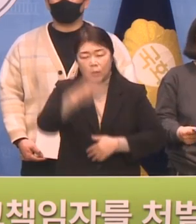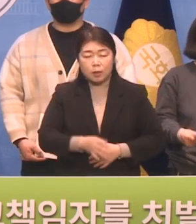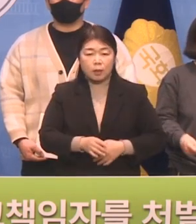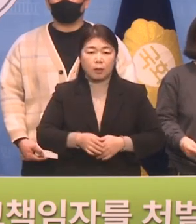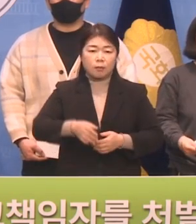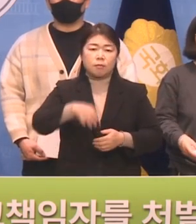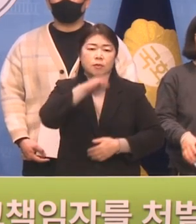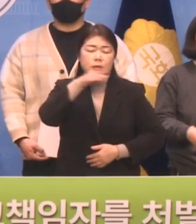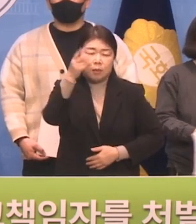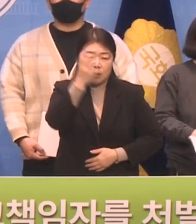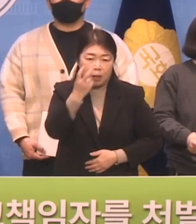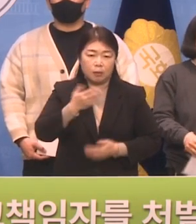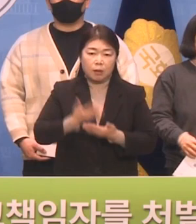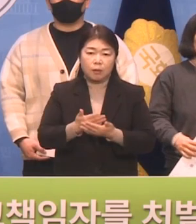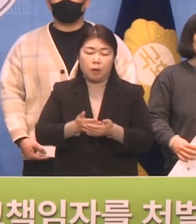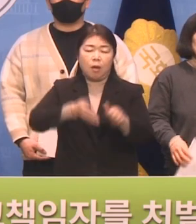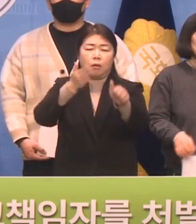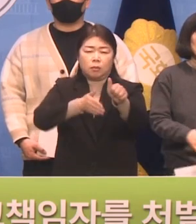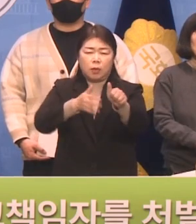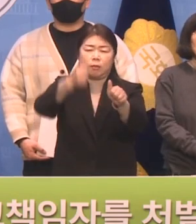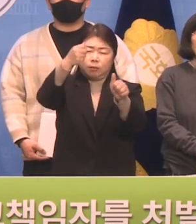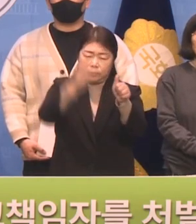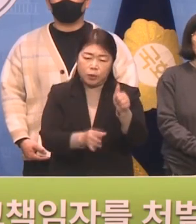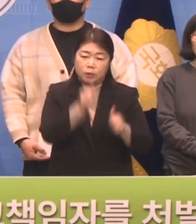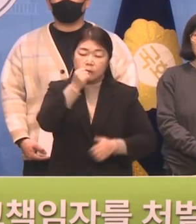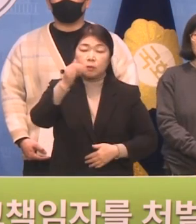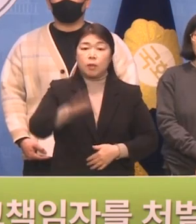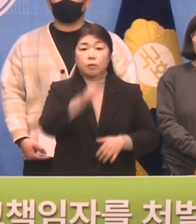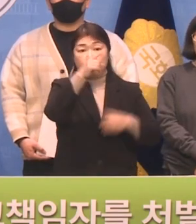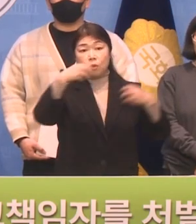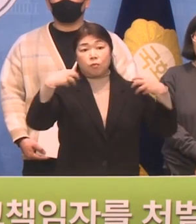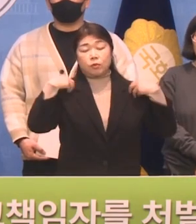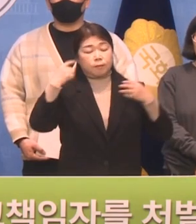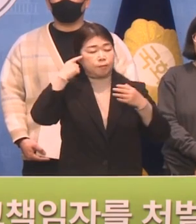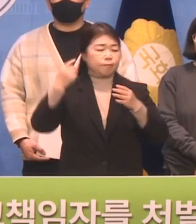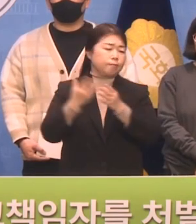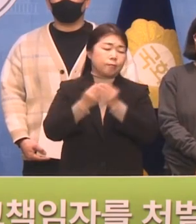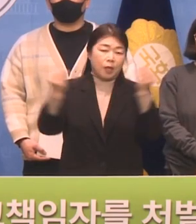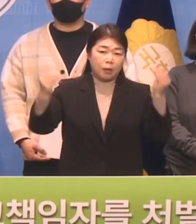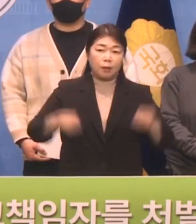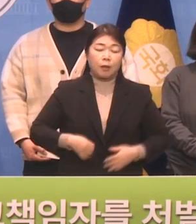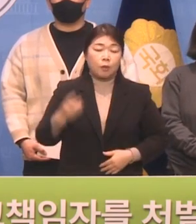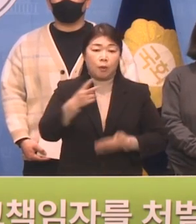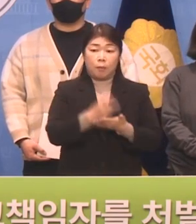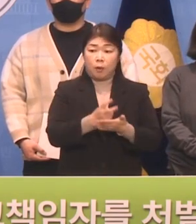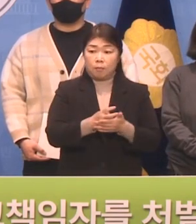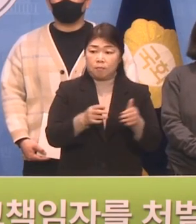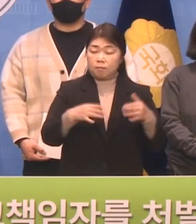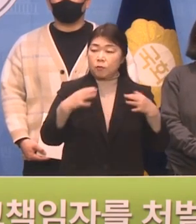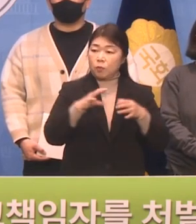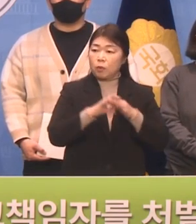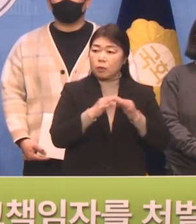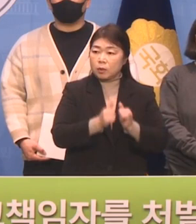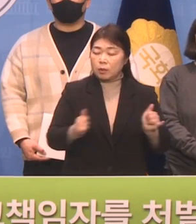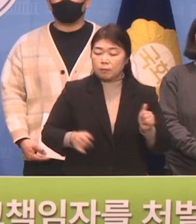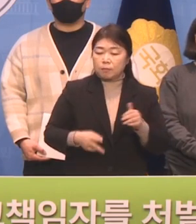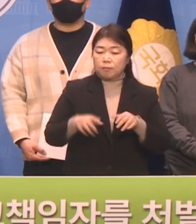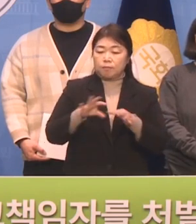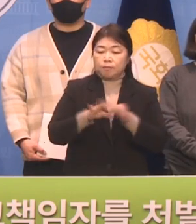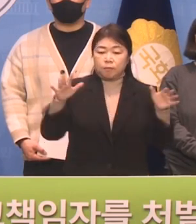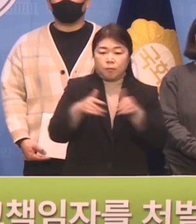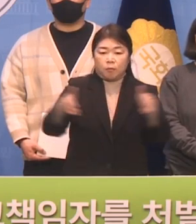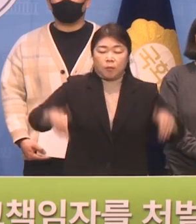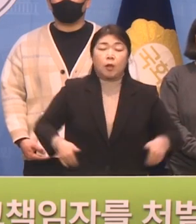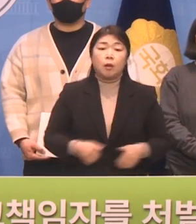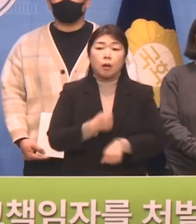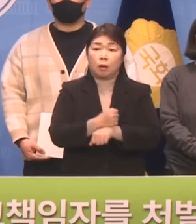이 진상규명에 대한 요구를 하고 있었습니다. 정부는 그것을 외면했고 사법부는 꼬리 자르기 식으로 시간을 늦춰서